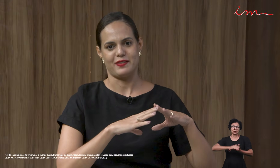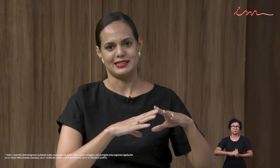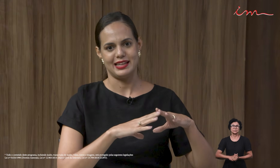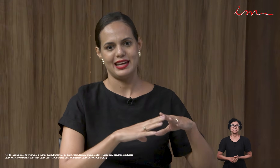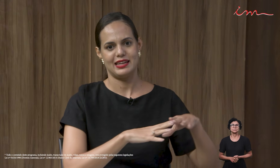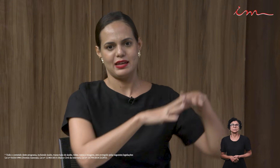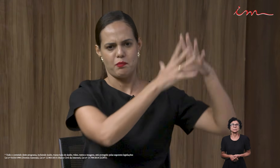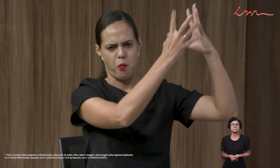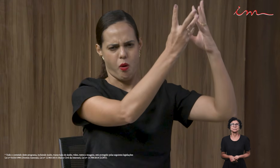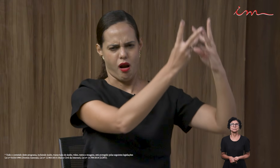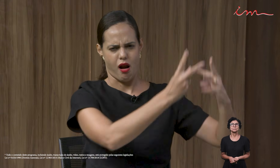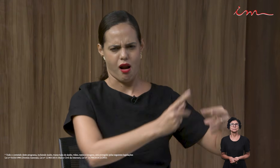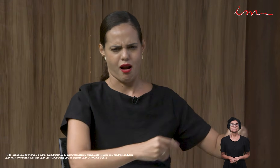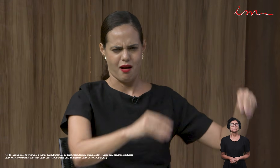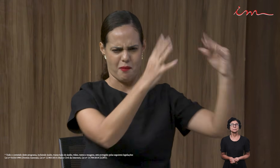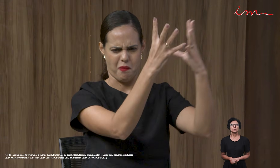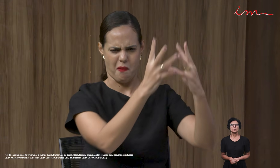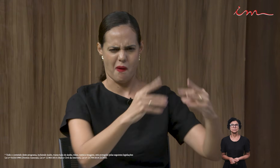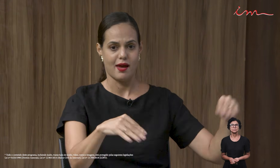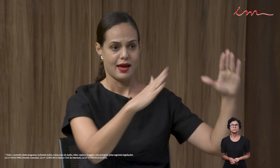você vai fazer que...